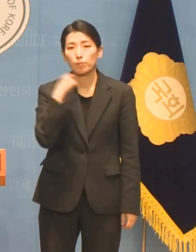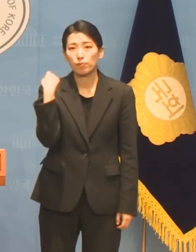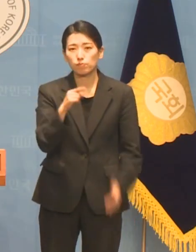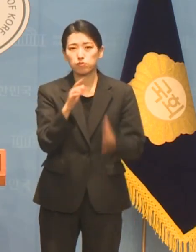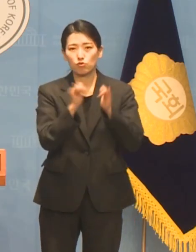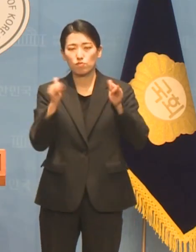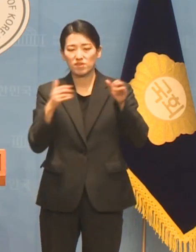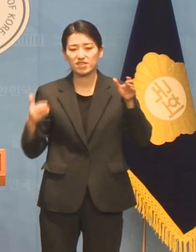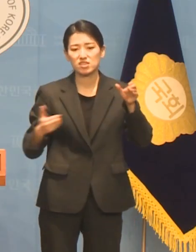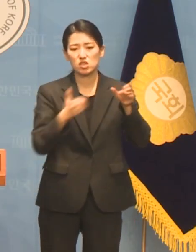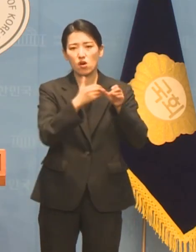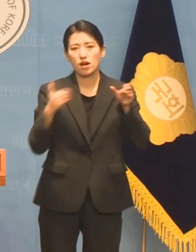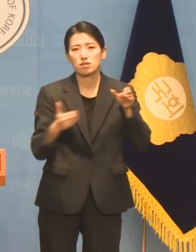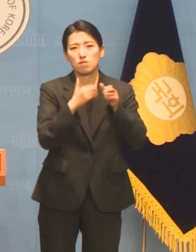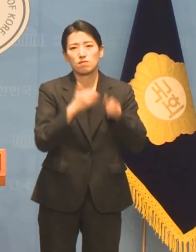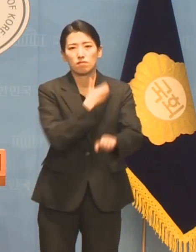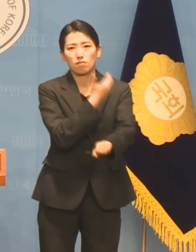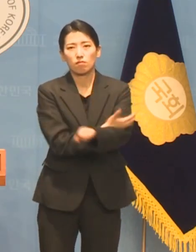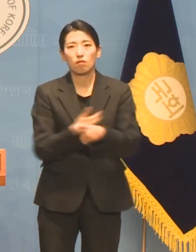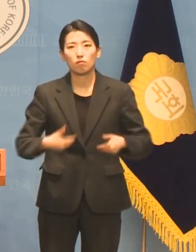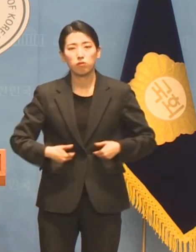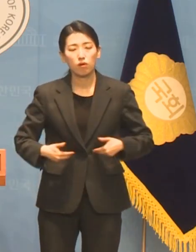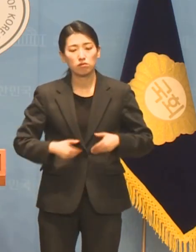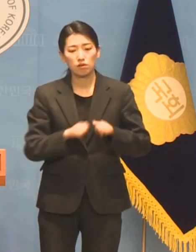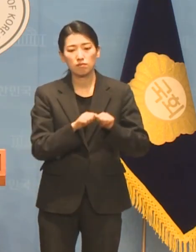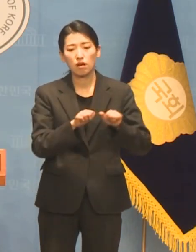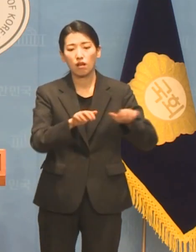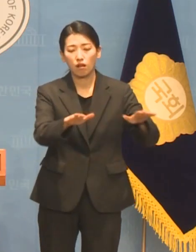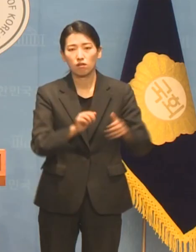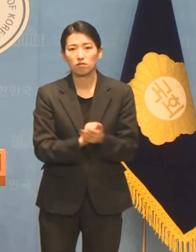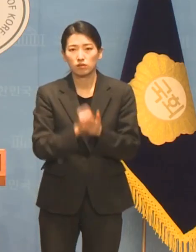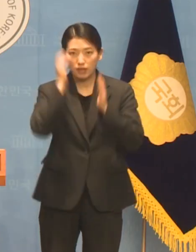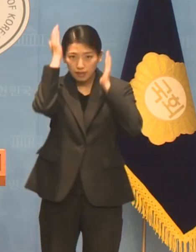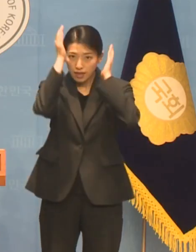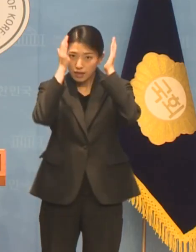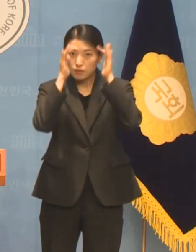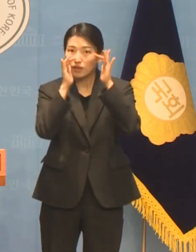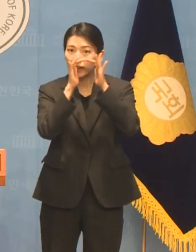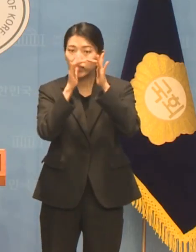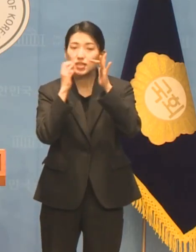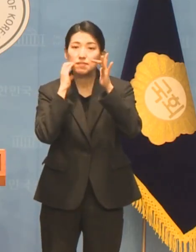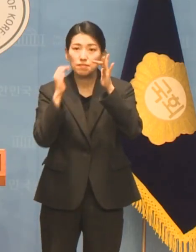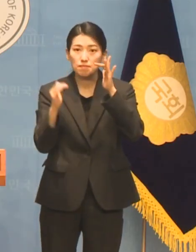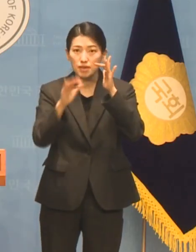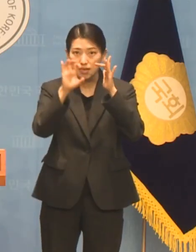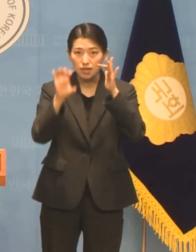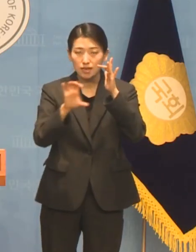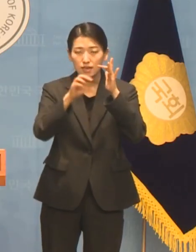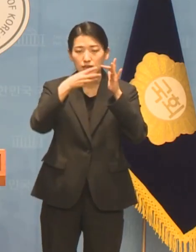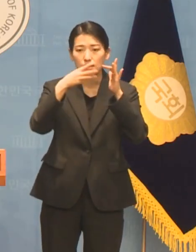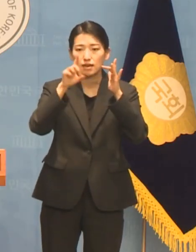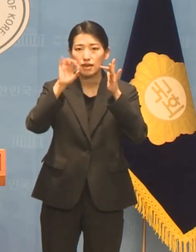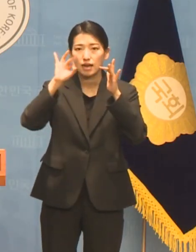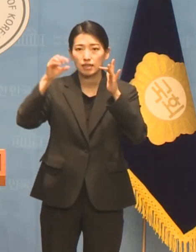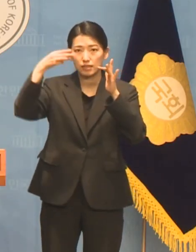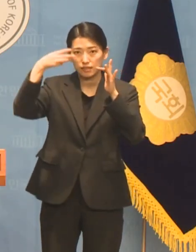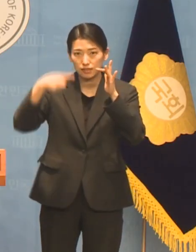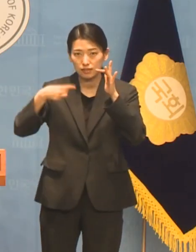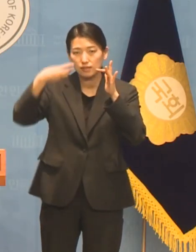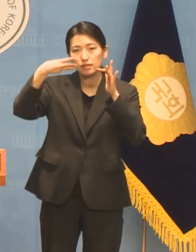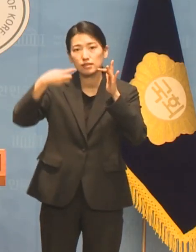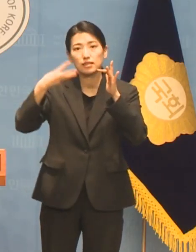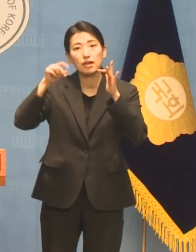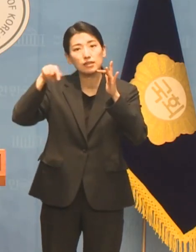극단적인 언행이 퍼지고 있습니다. 게다가 네이버 카페, 라이트 테라스 등에서는 헌법재판소의